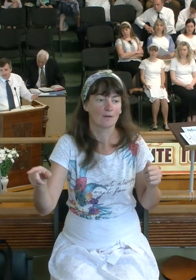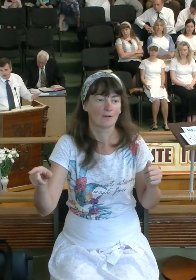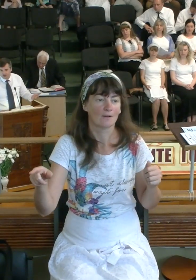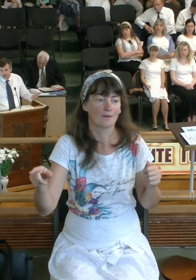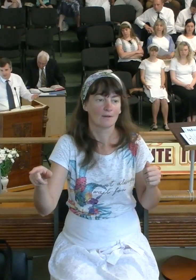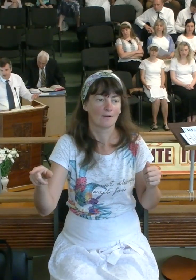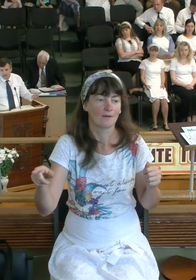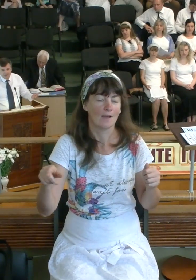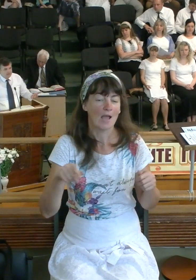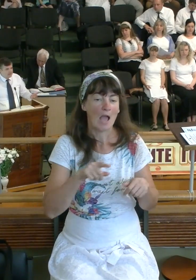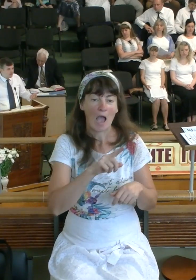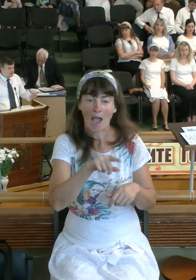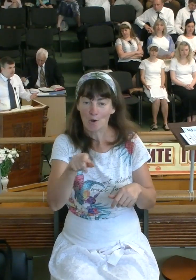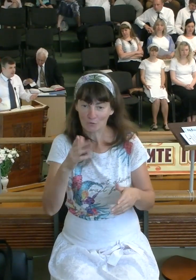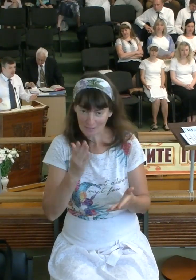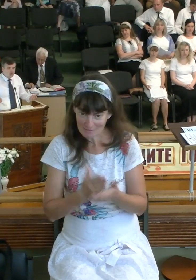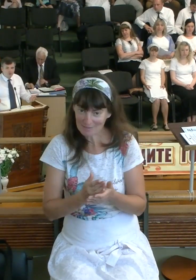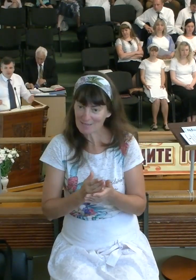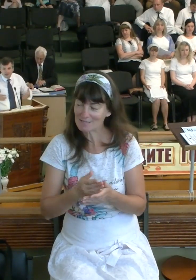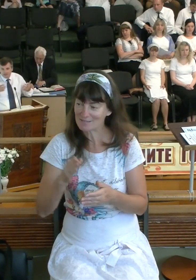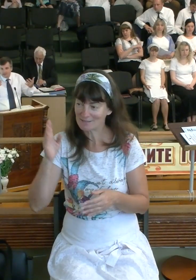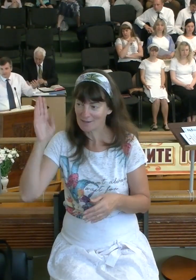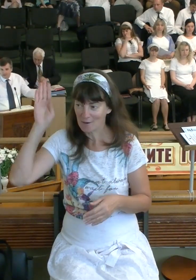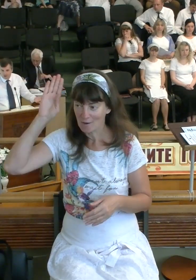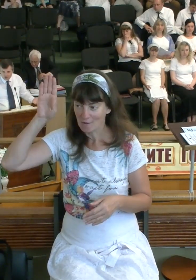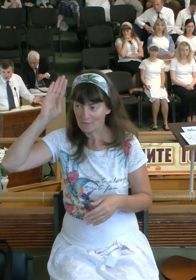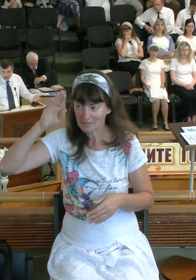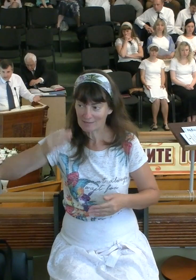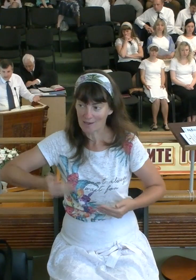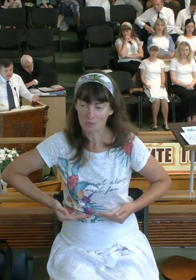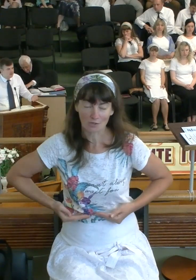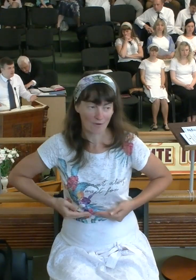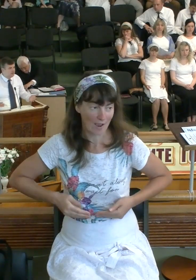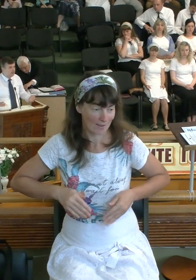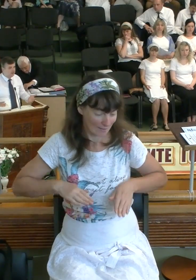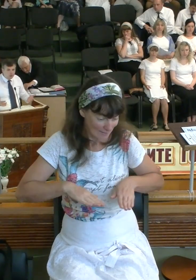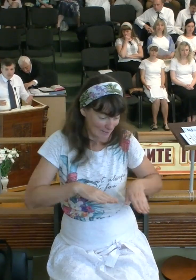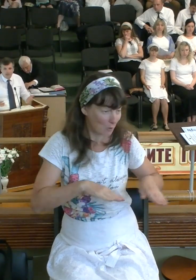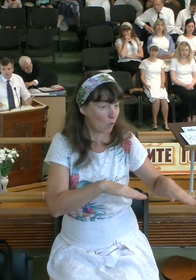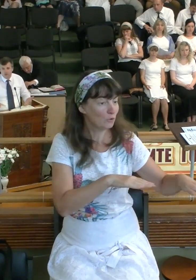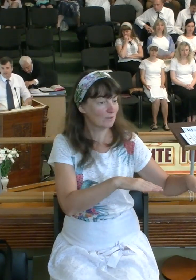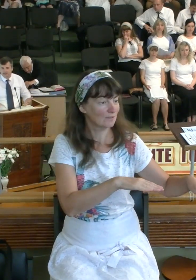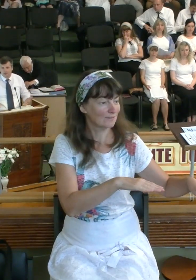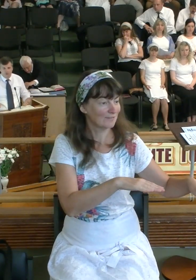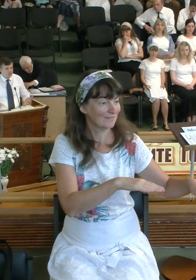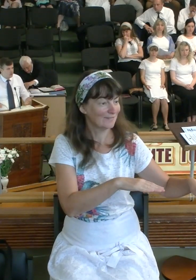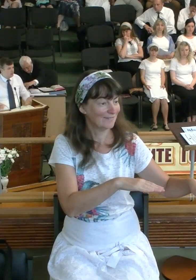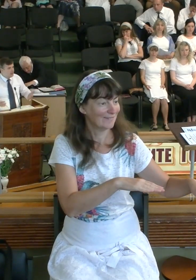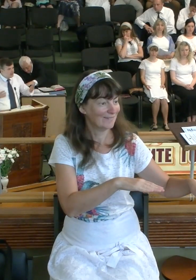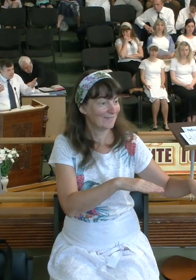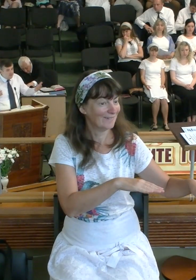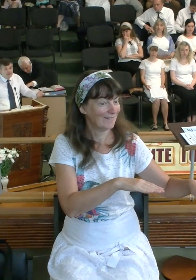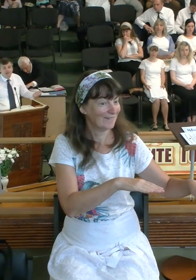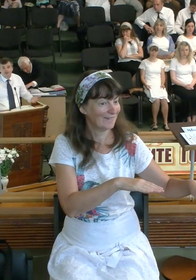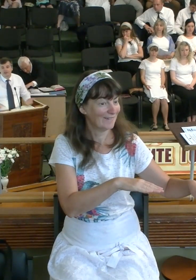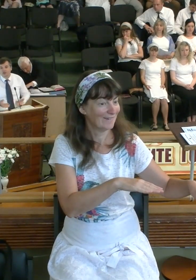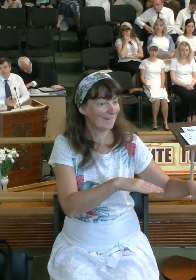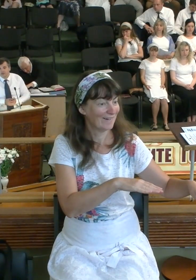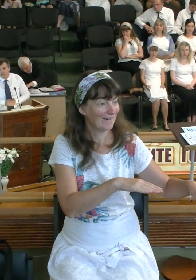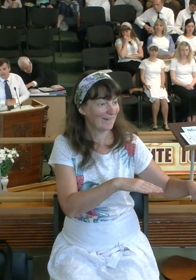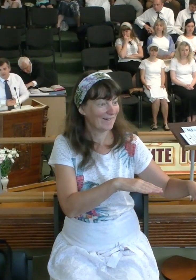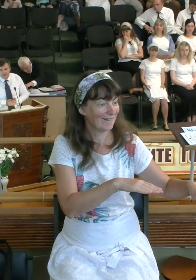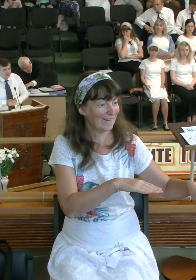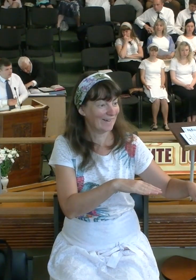живительные реки из чрева. Действительно ли мы видим это в нашей жизни? Действительно ли люди, которые нас окружают, они видят